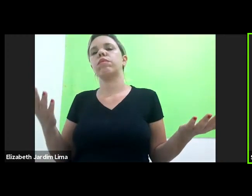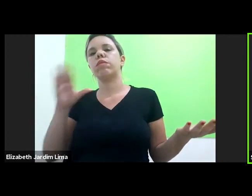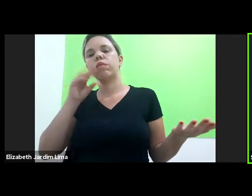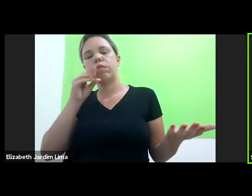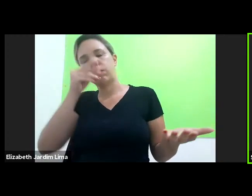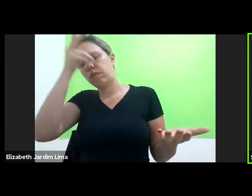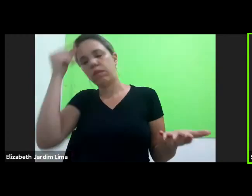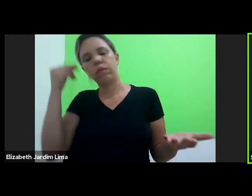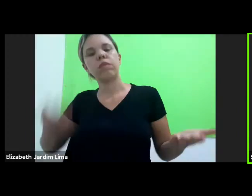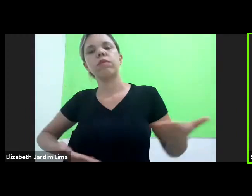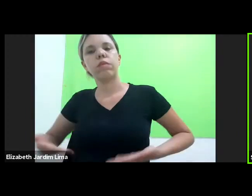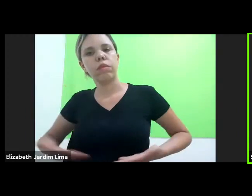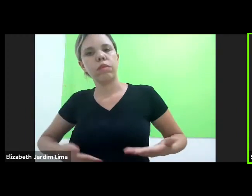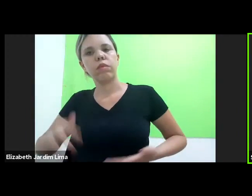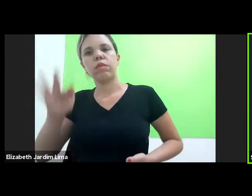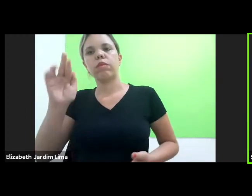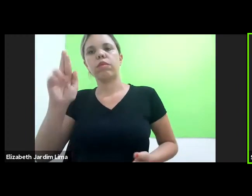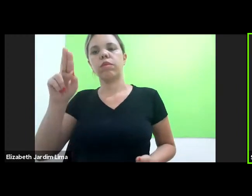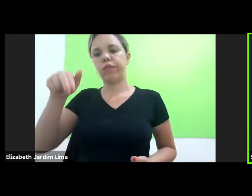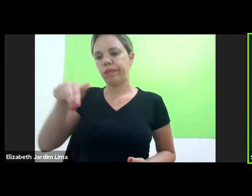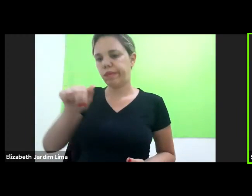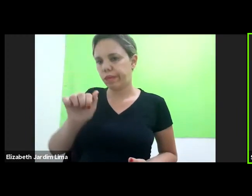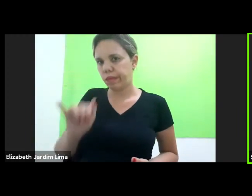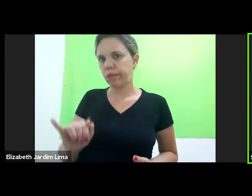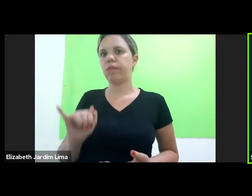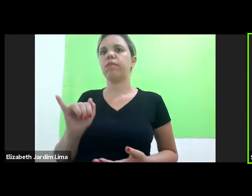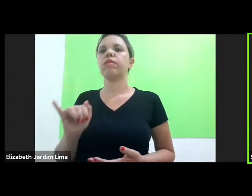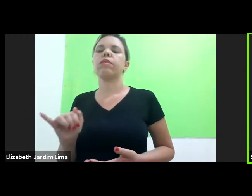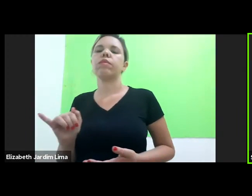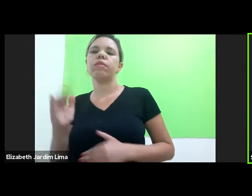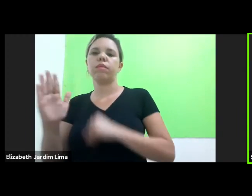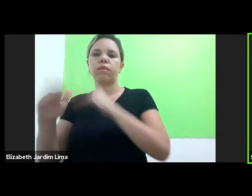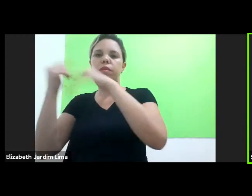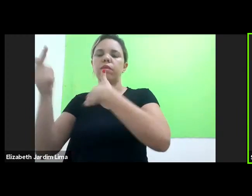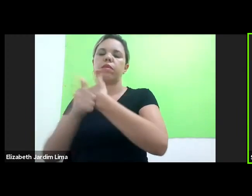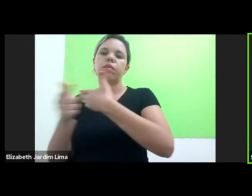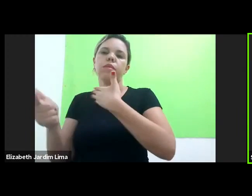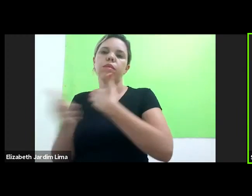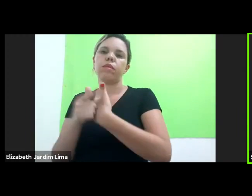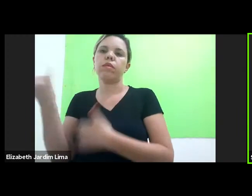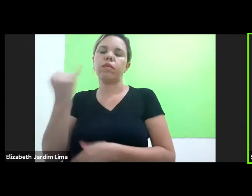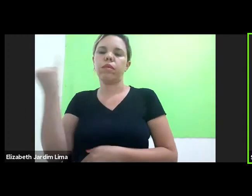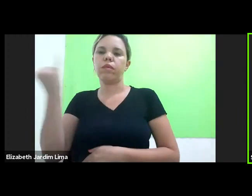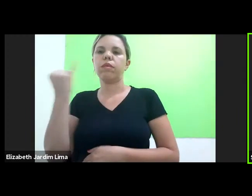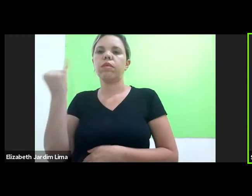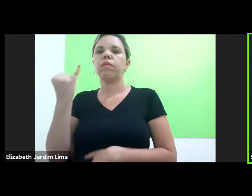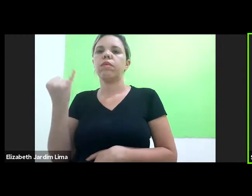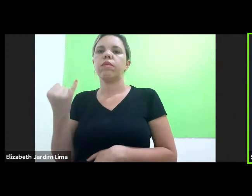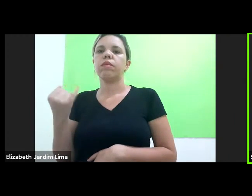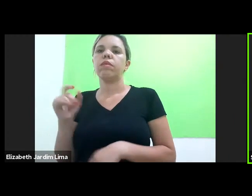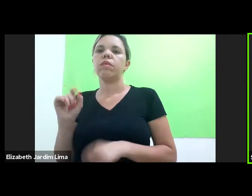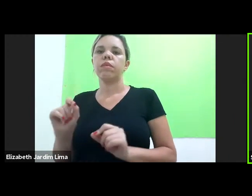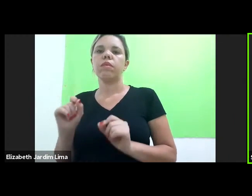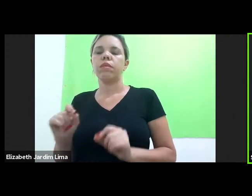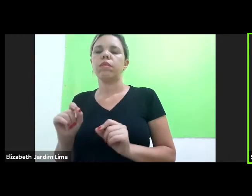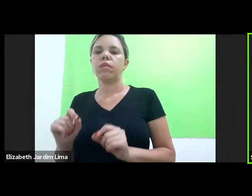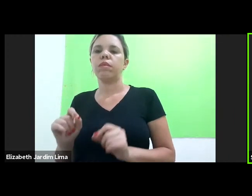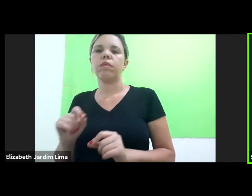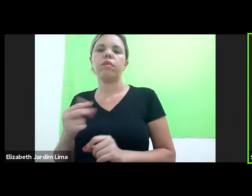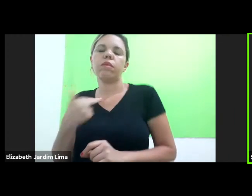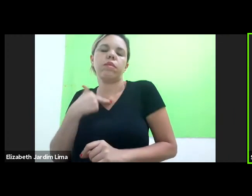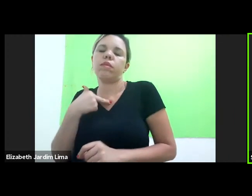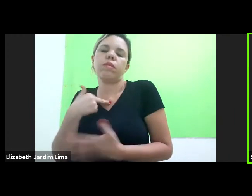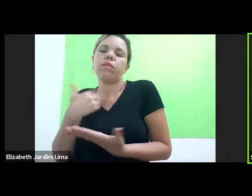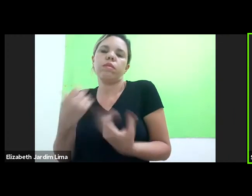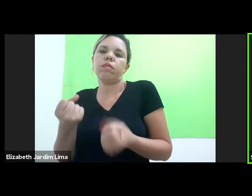procurador da FUNAI, né, que desempenham papéis importantes, mas que não davam conta,